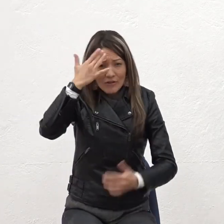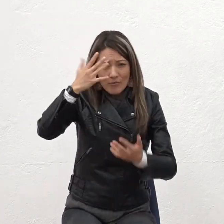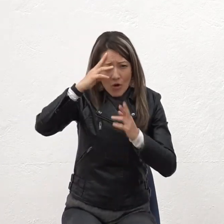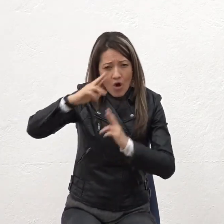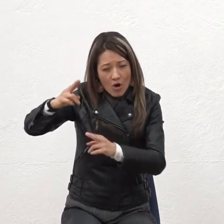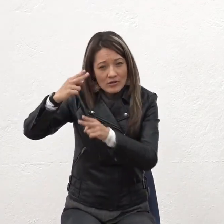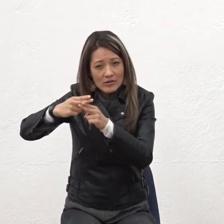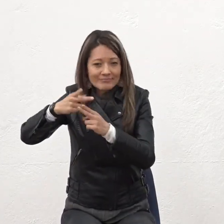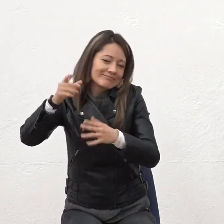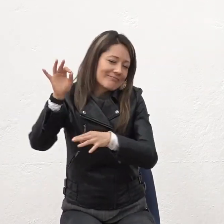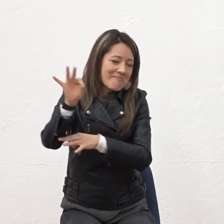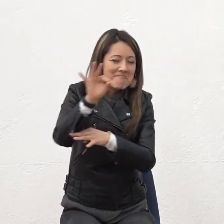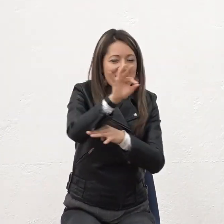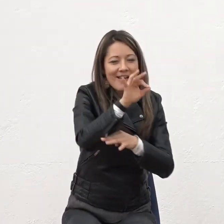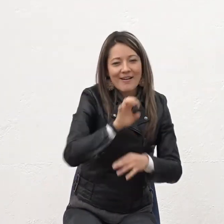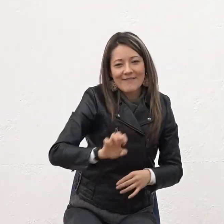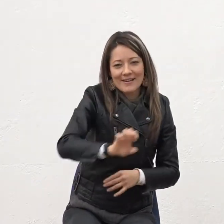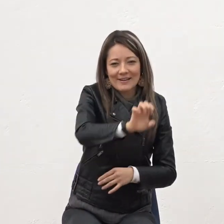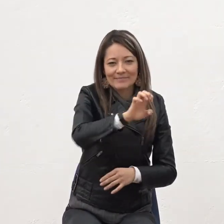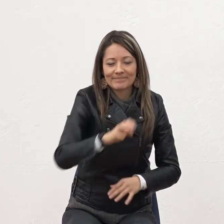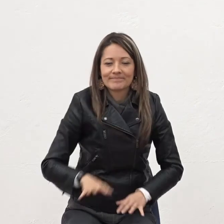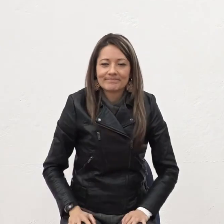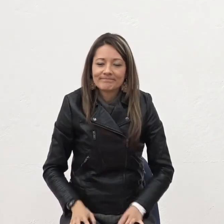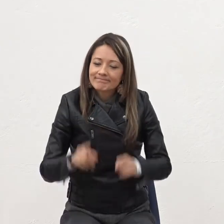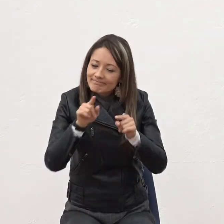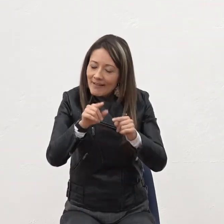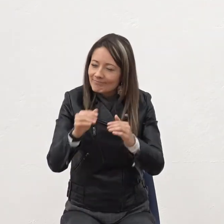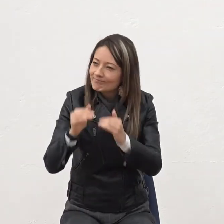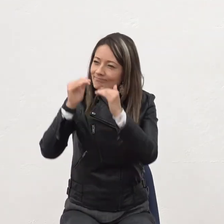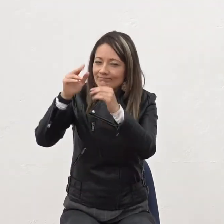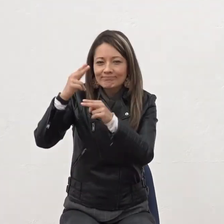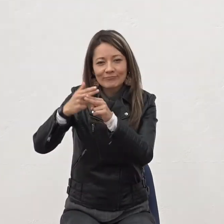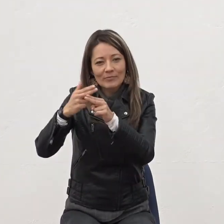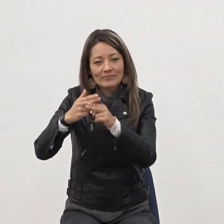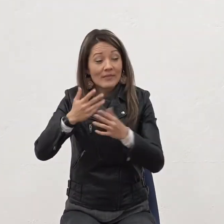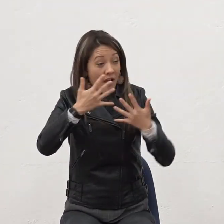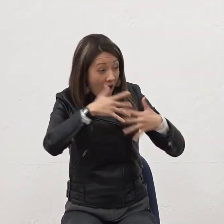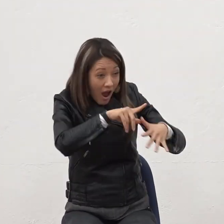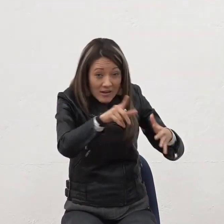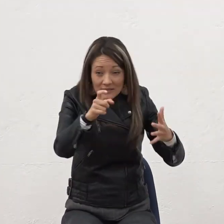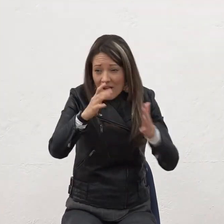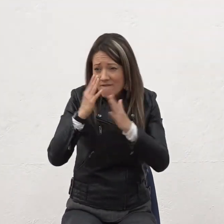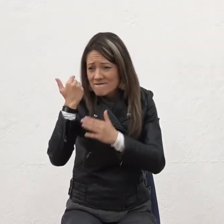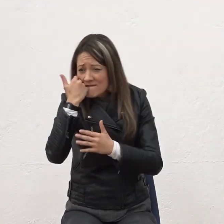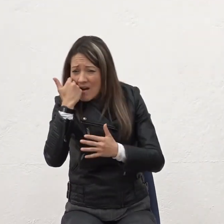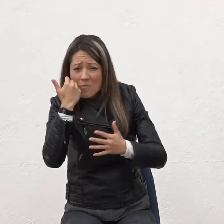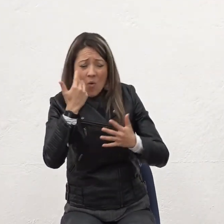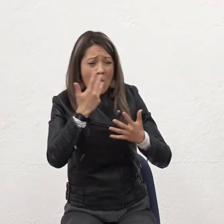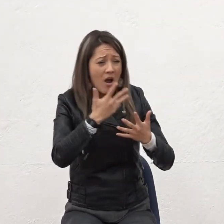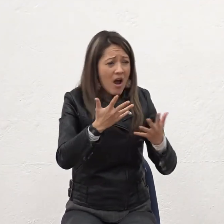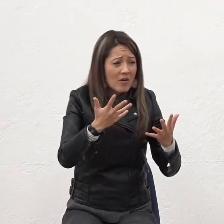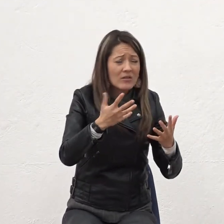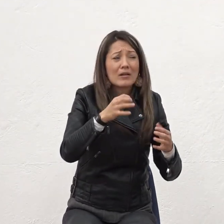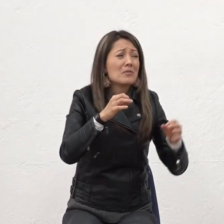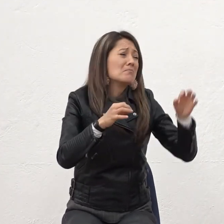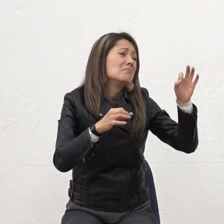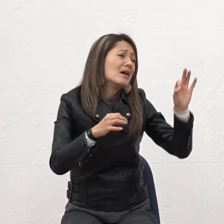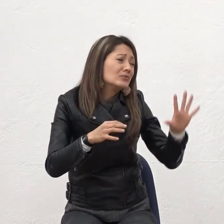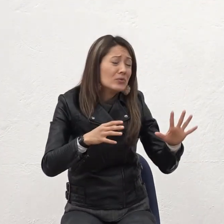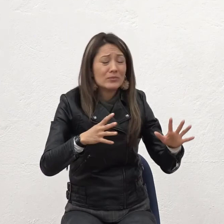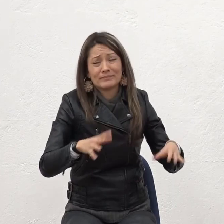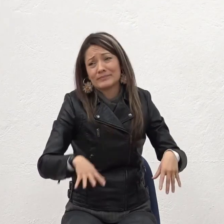del Señor? Predicando el Evangelio. ¿Alguien necesita, está enfermo? Ay,